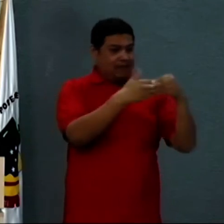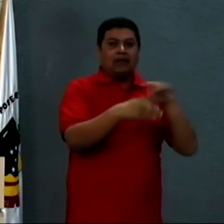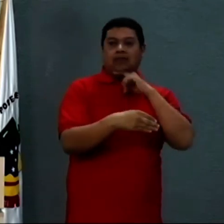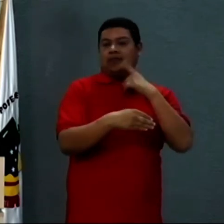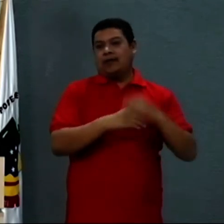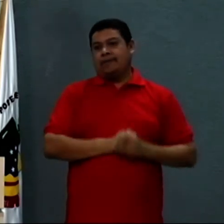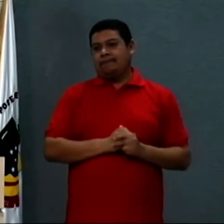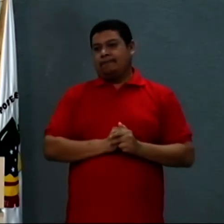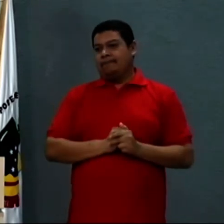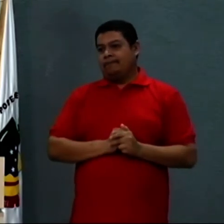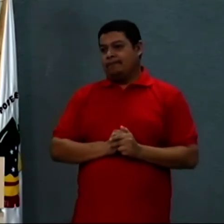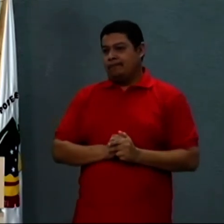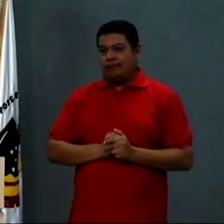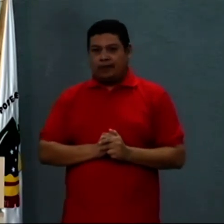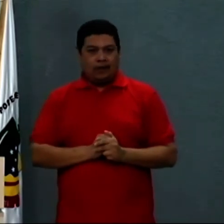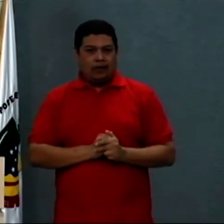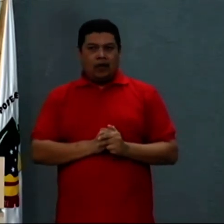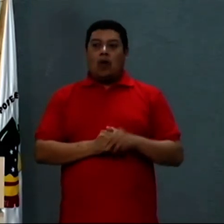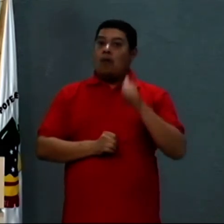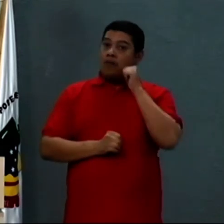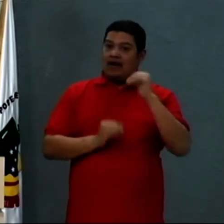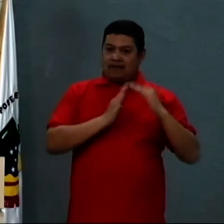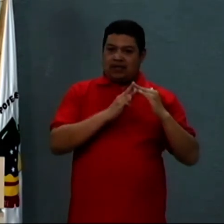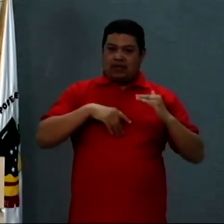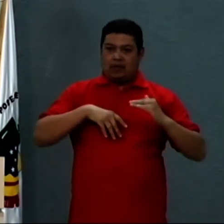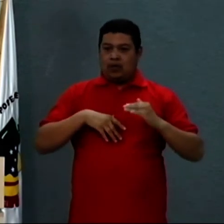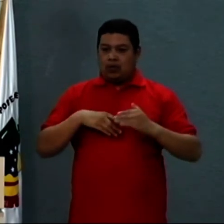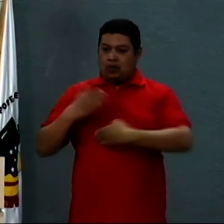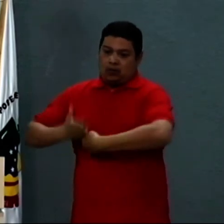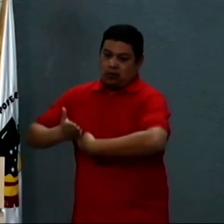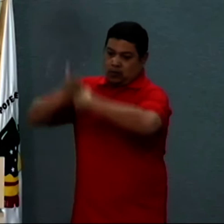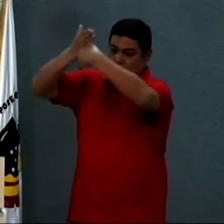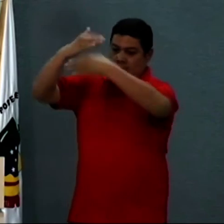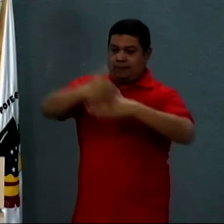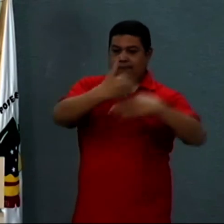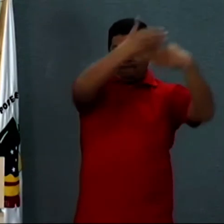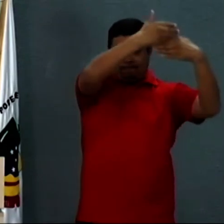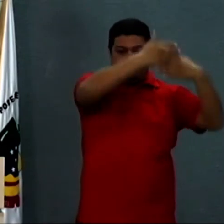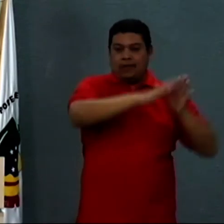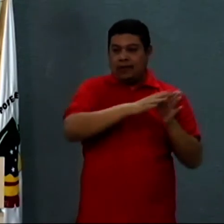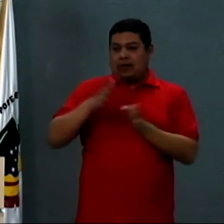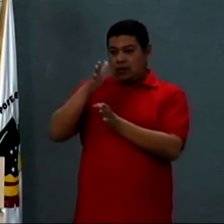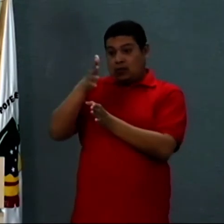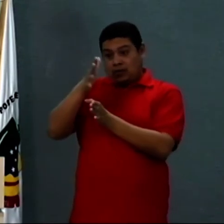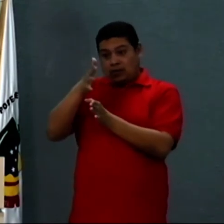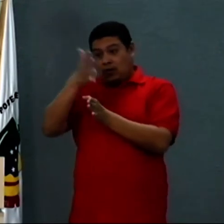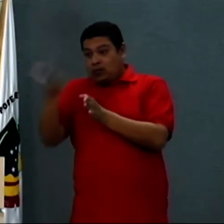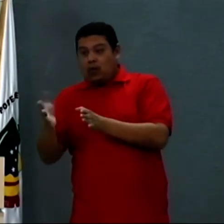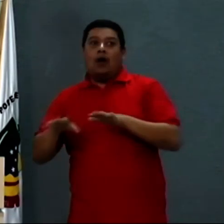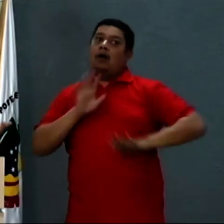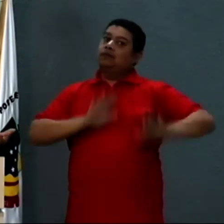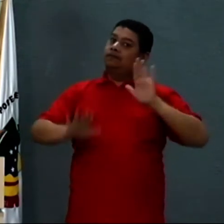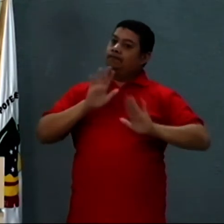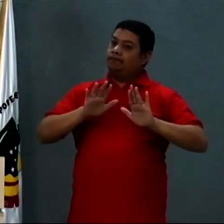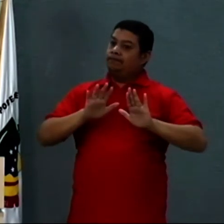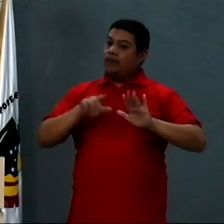aqui, o muro dela estava caindo porque o buraco estava adentrando aos muros e às casas. Ela foi no Ministério Público, fez a denúncia, e